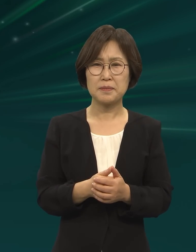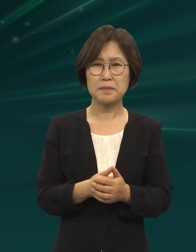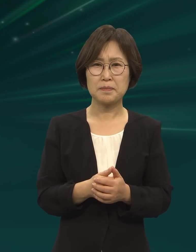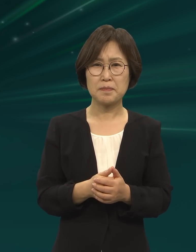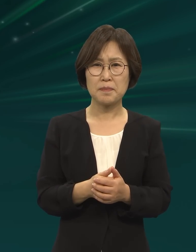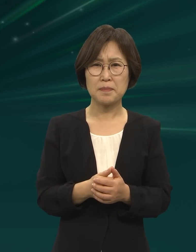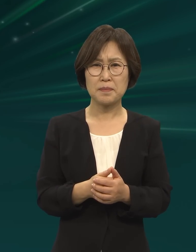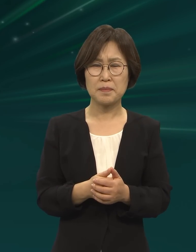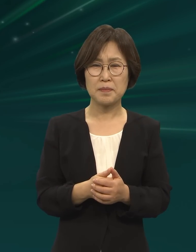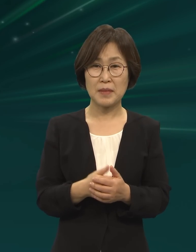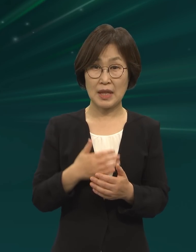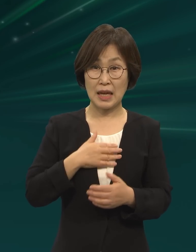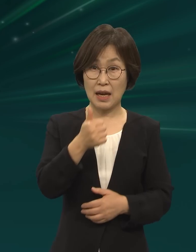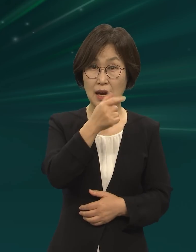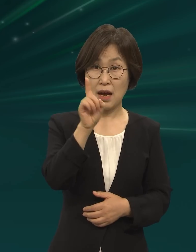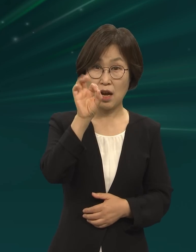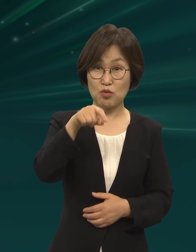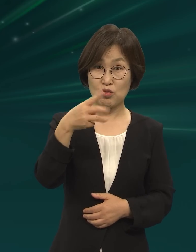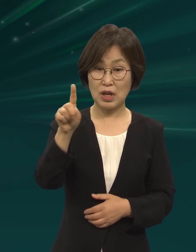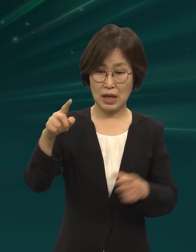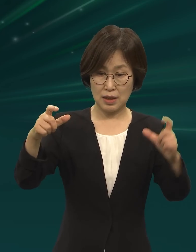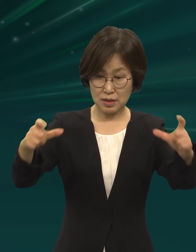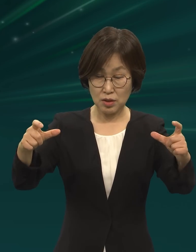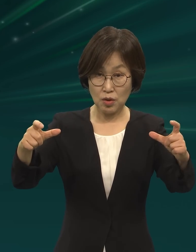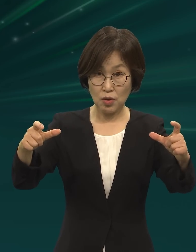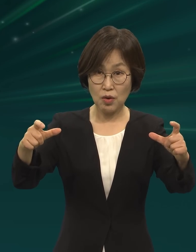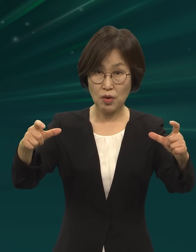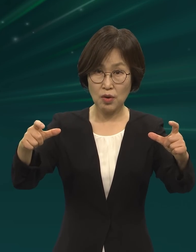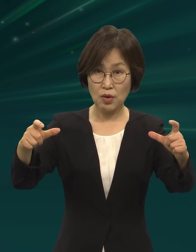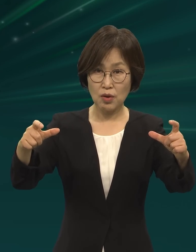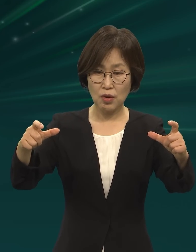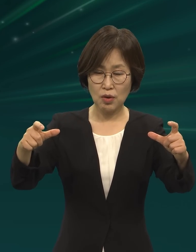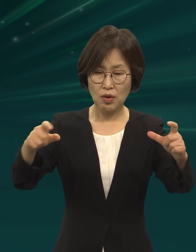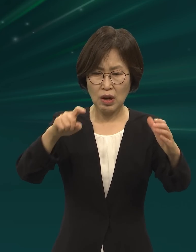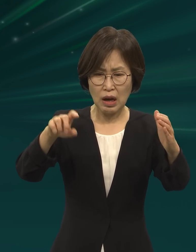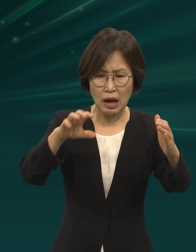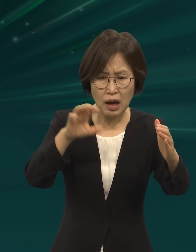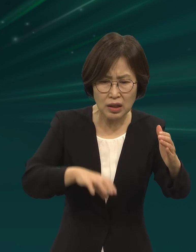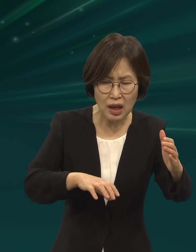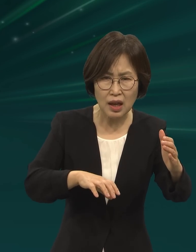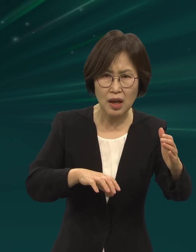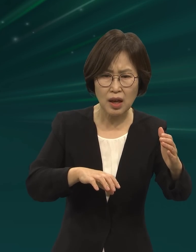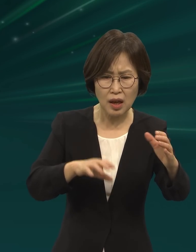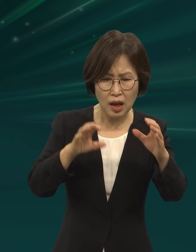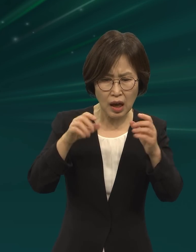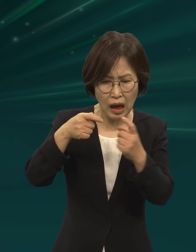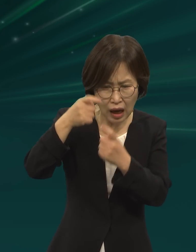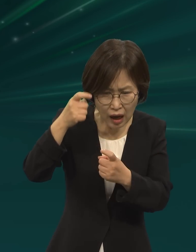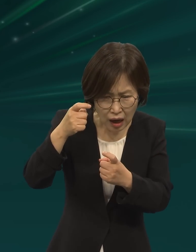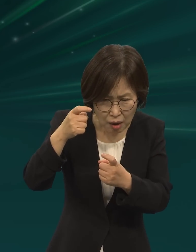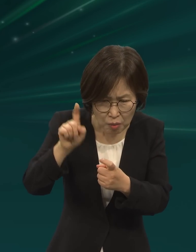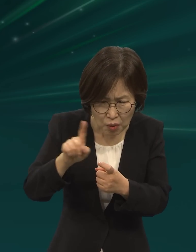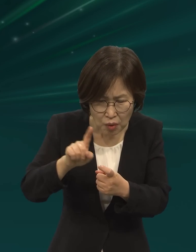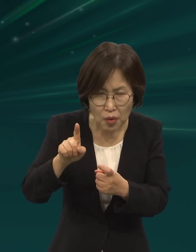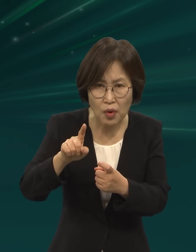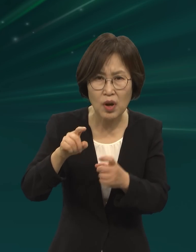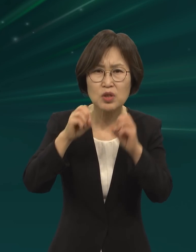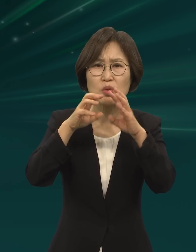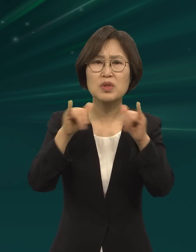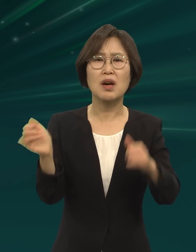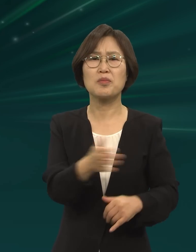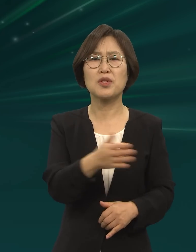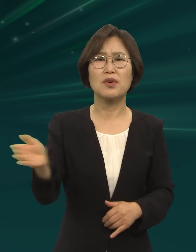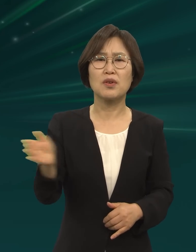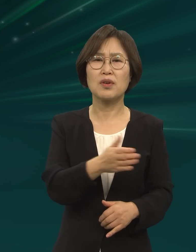제가 이제 하우라 지역을 알아보니 그쪽에 선교사 한 명도 없습니다. 큰 지역이